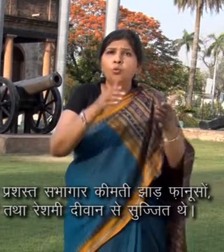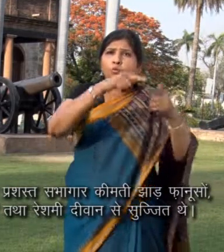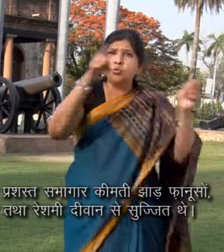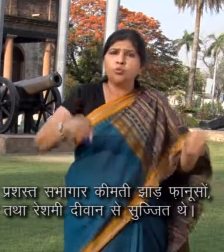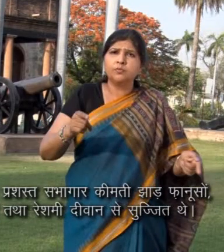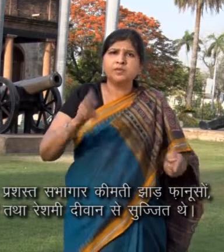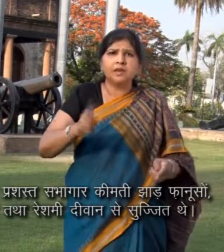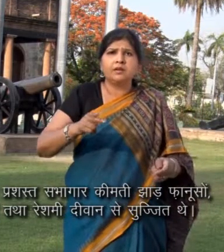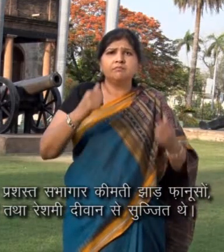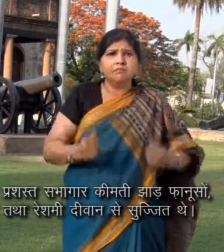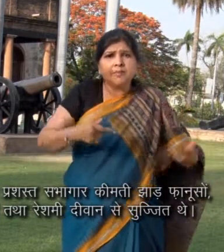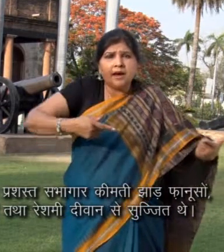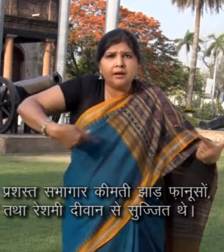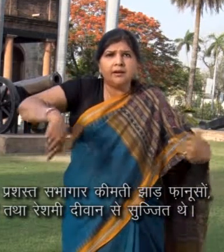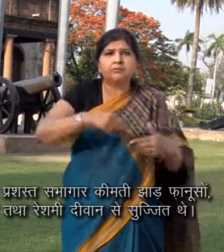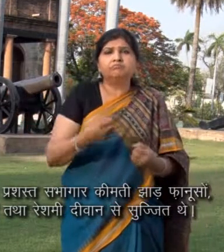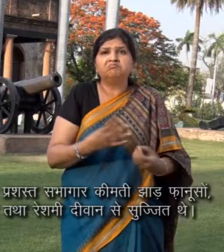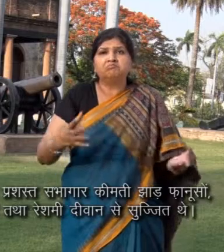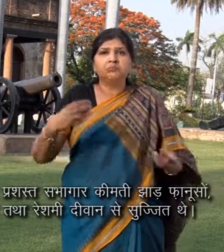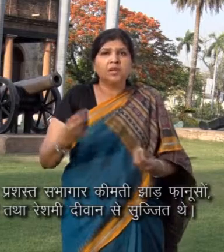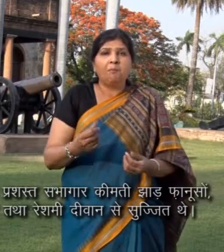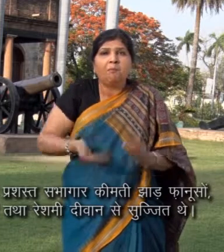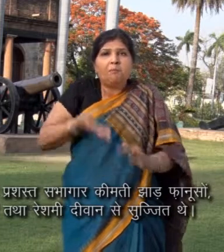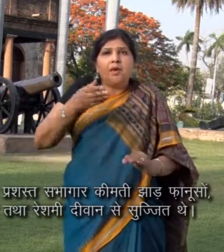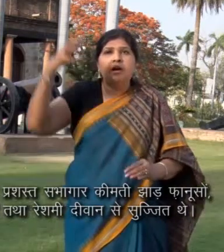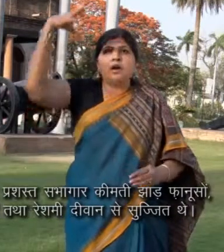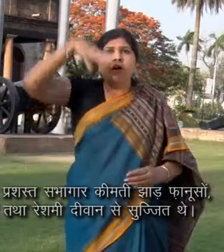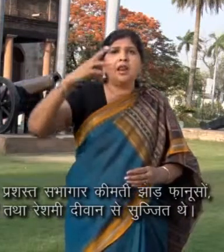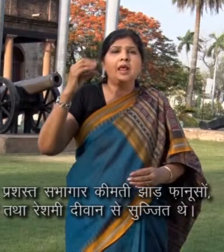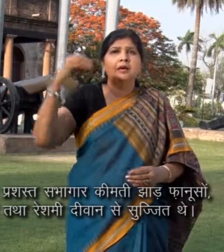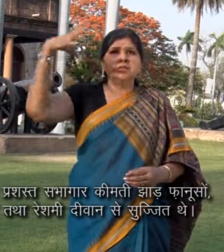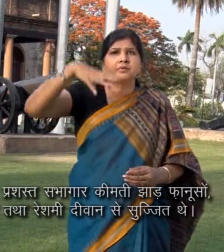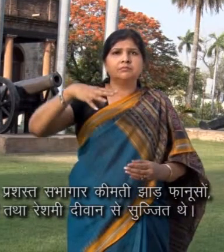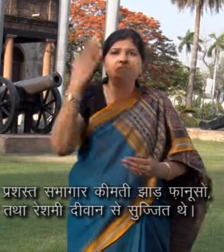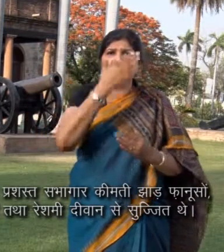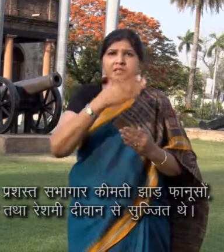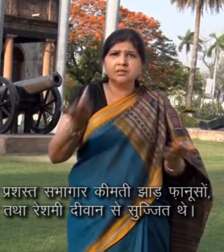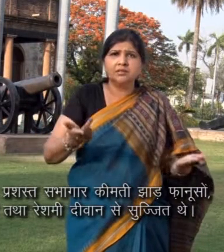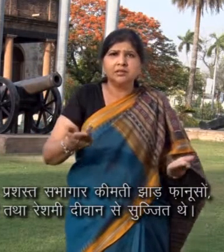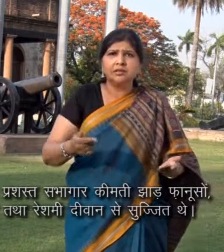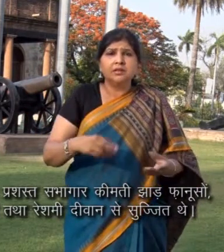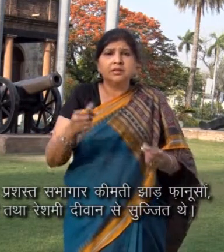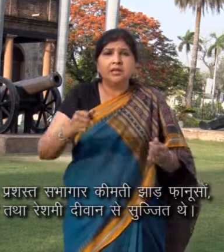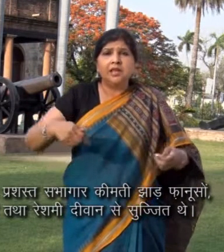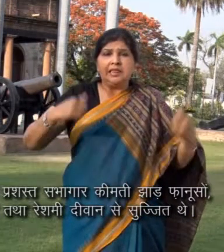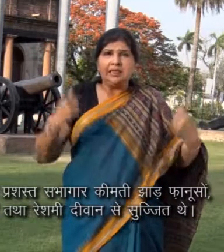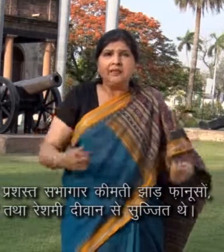सभागार कीमती झाड़ फानूसों, आईनों तथा रेशमी दीवान से सुसज्जित थे।